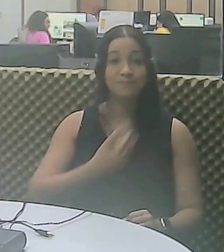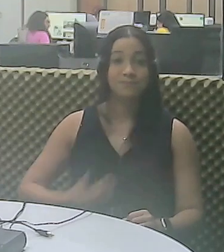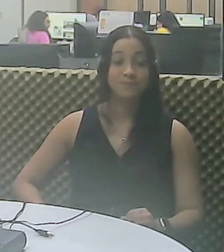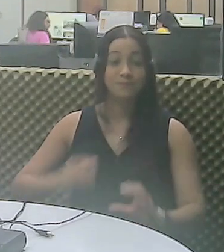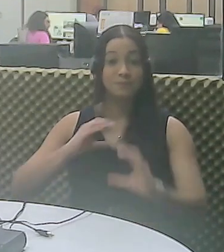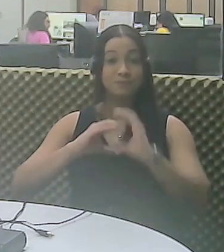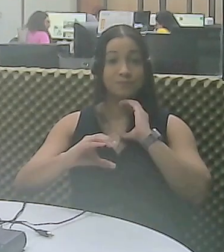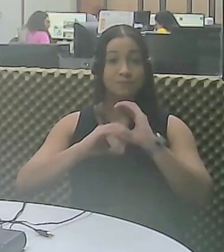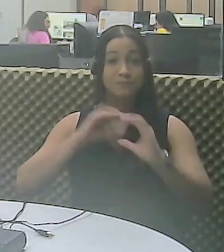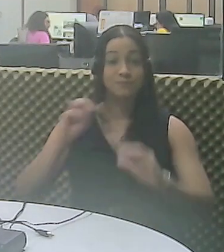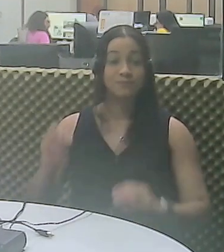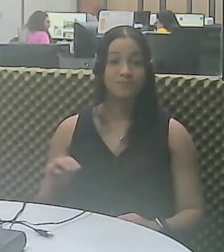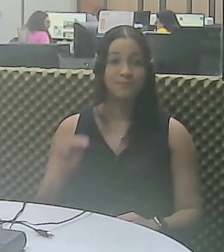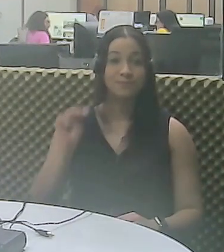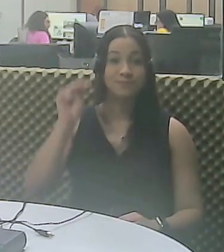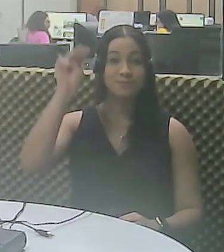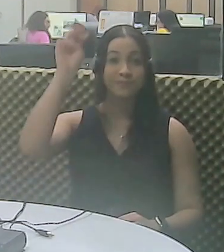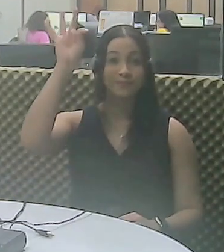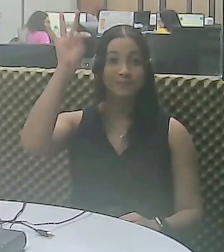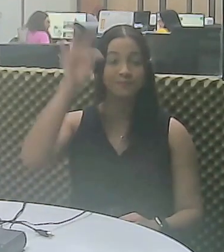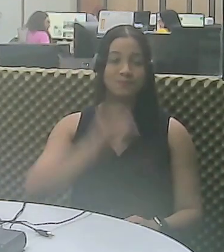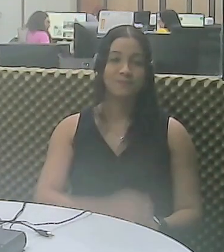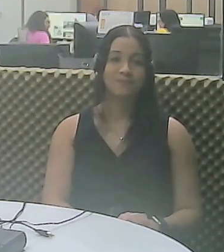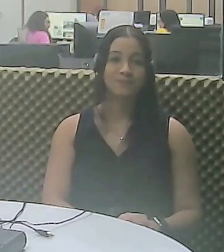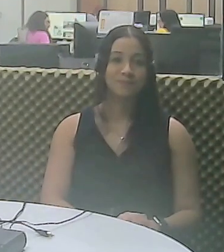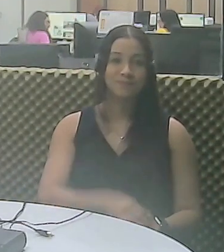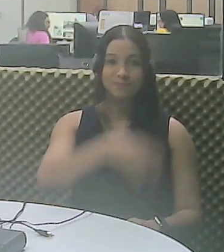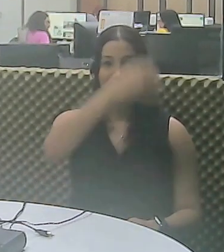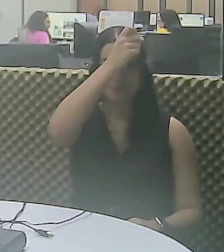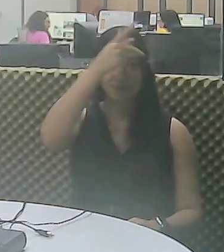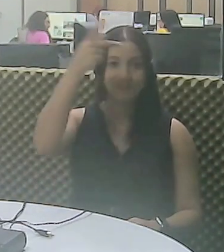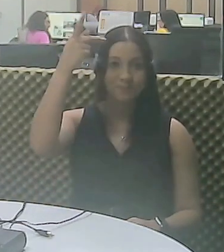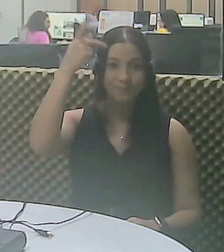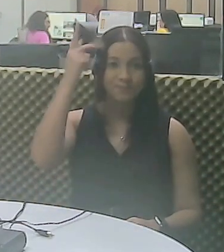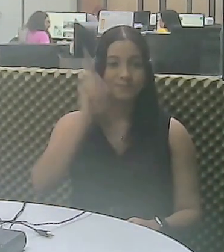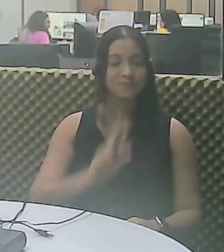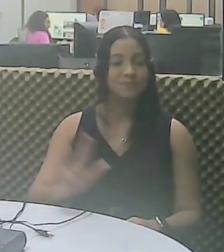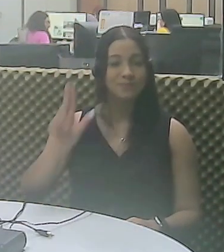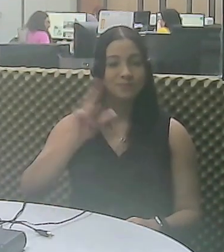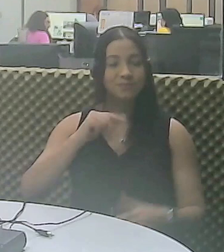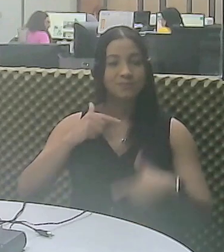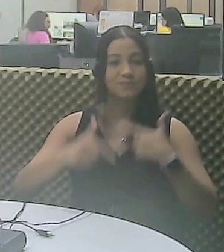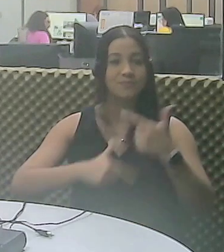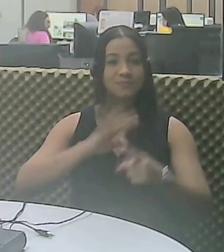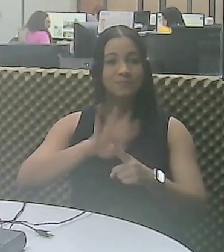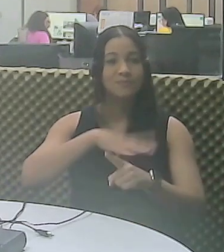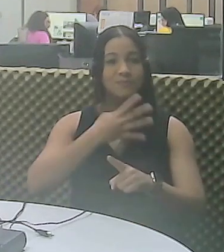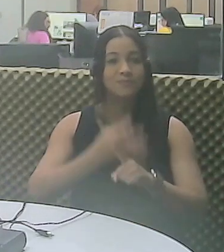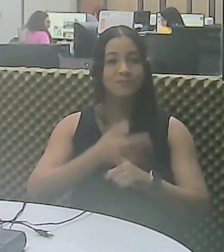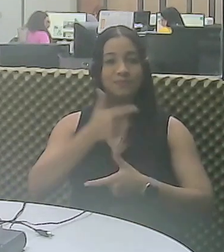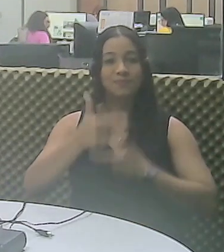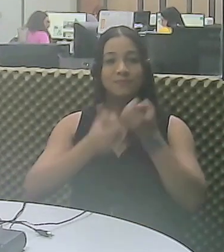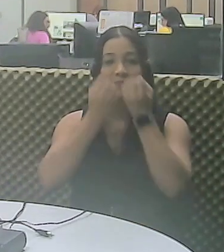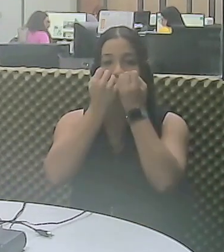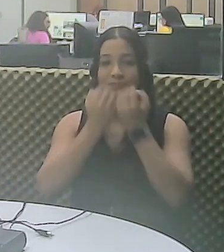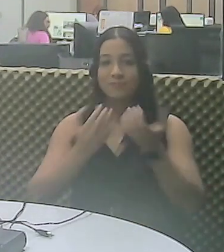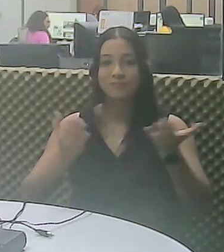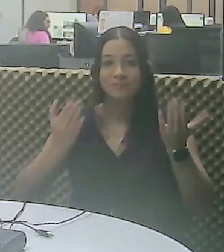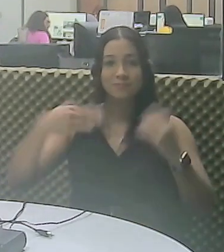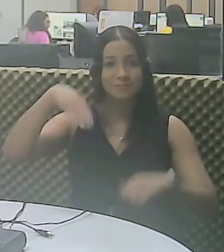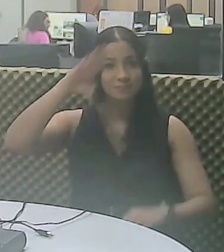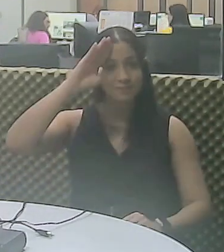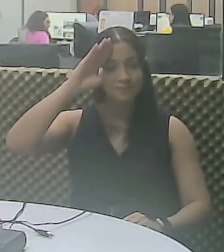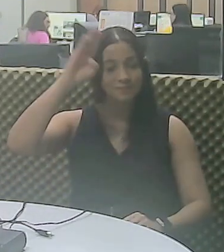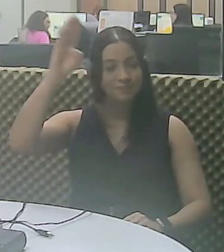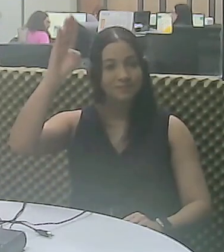de Governo e Comunicação, Marco Túlio de Castro Kalimann. Prefeitura de Uberlândia. Fazer mais, fazer